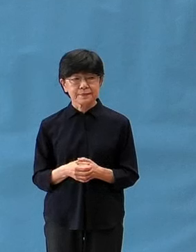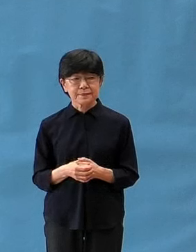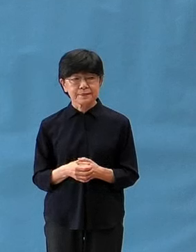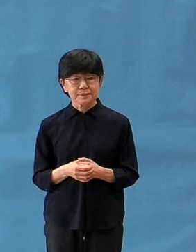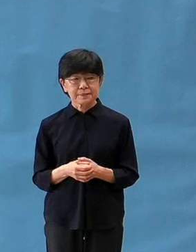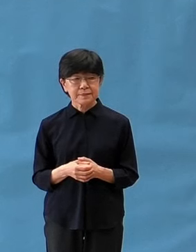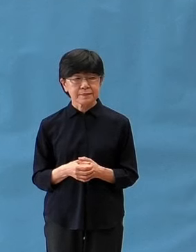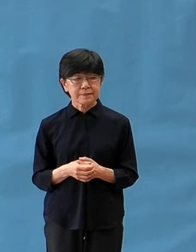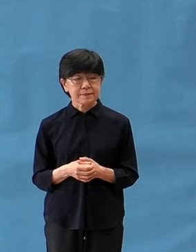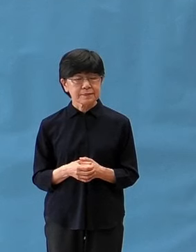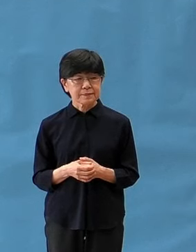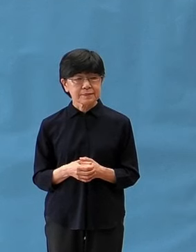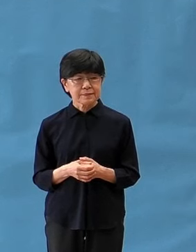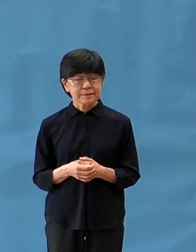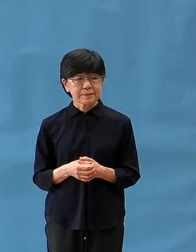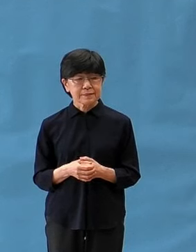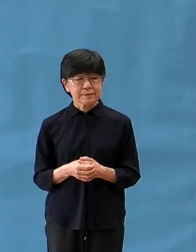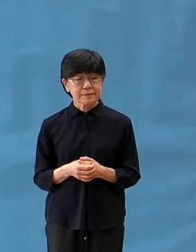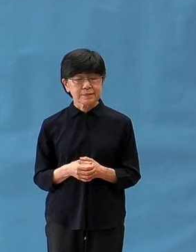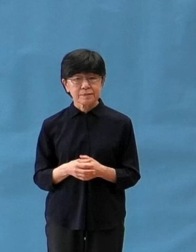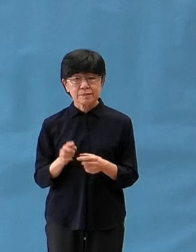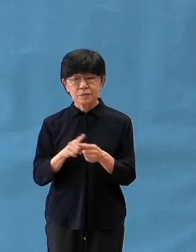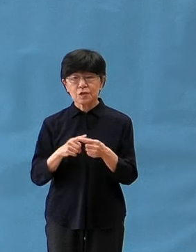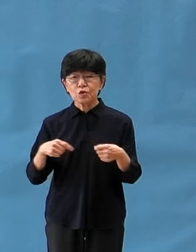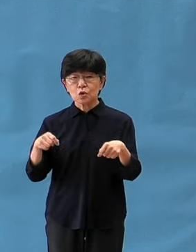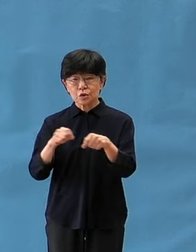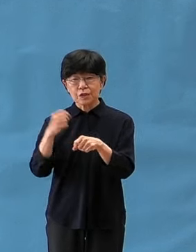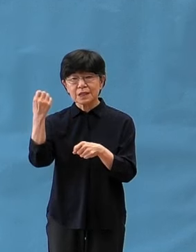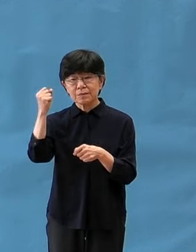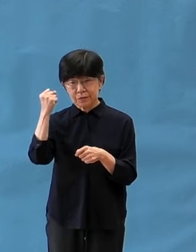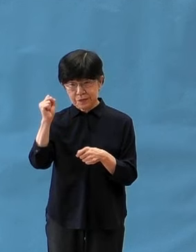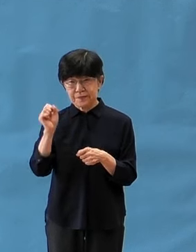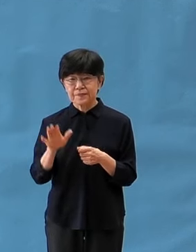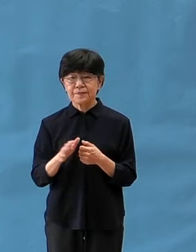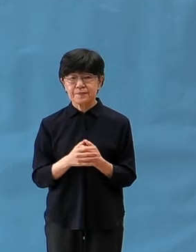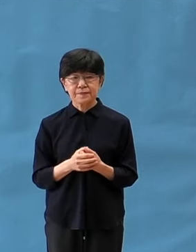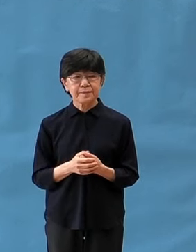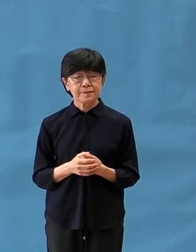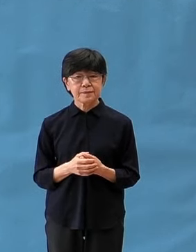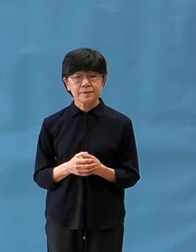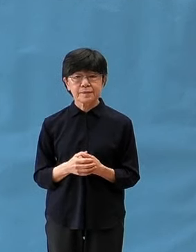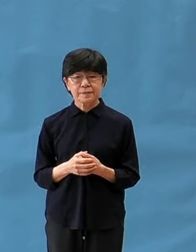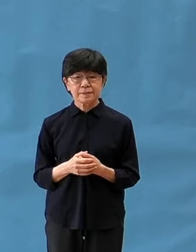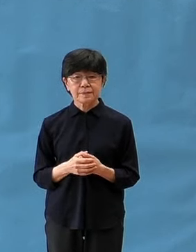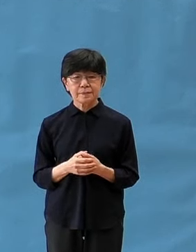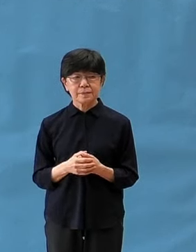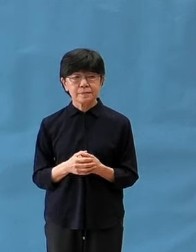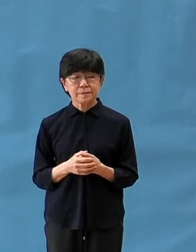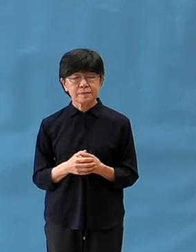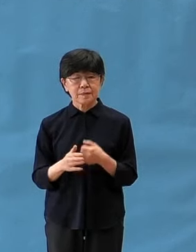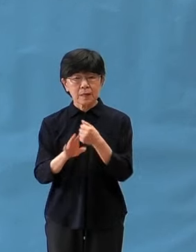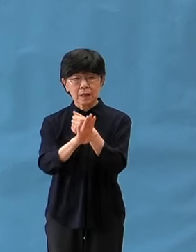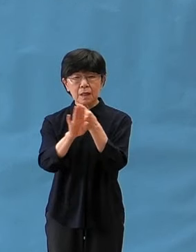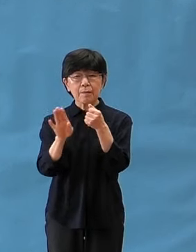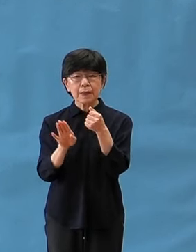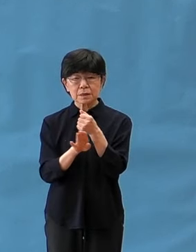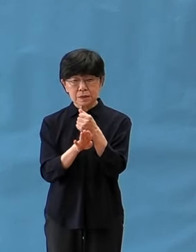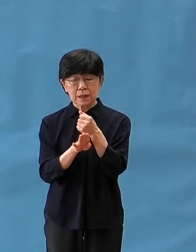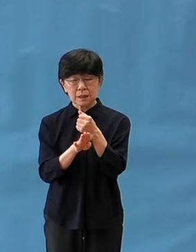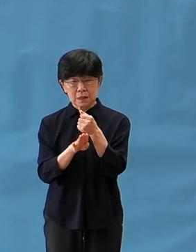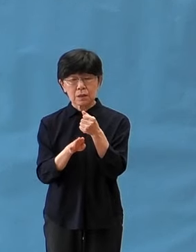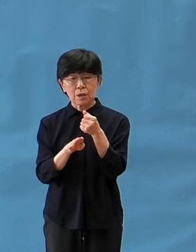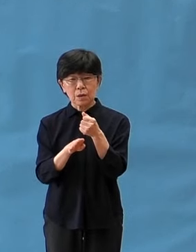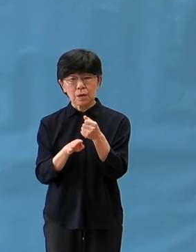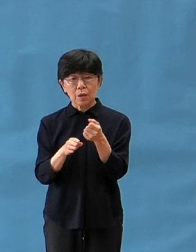はい、どうぞ。 中国新聞の新山です。よろしくお願いします。はい、原発から出る廃棄物の